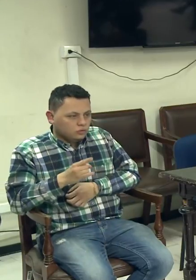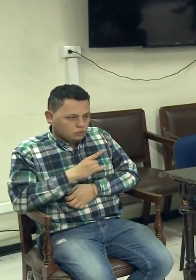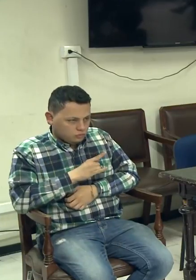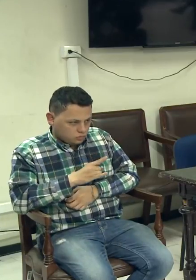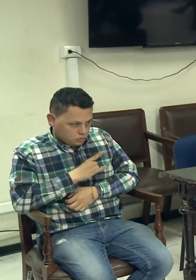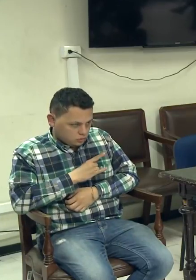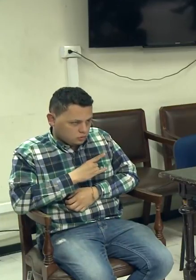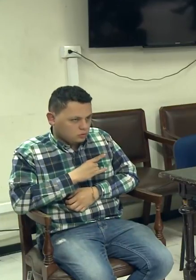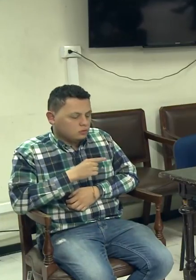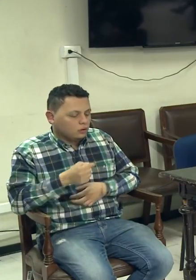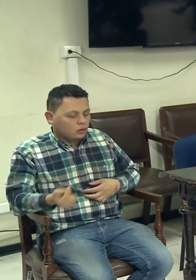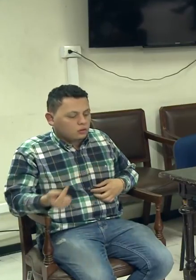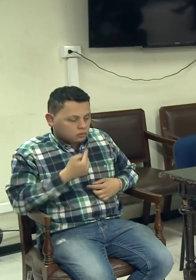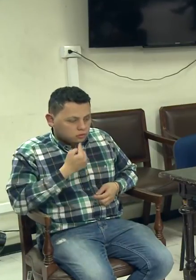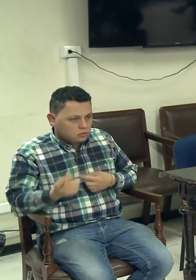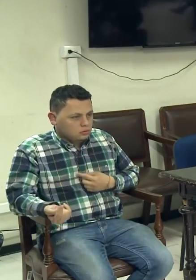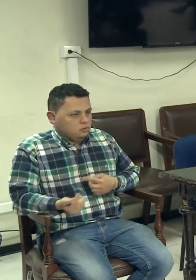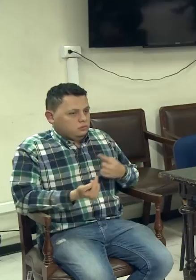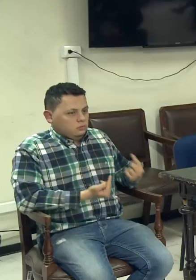universidad, que